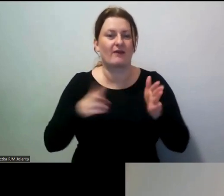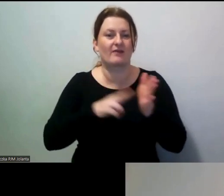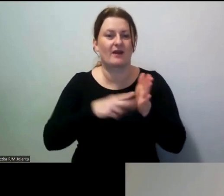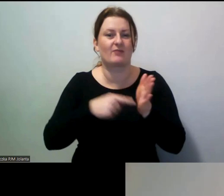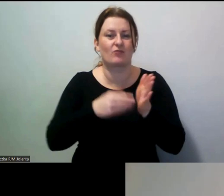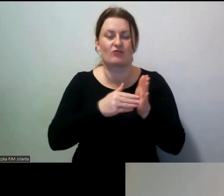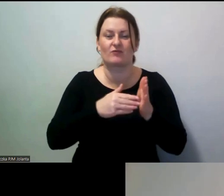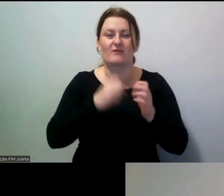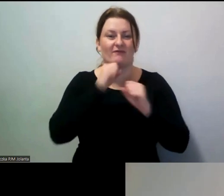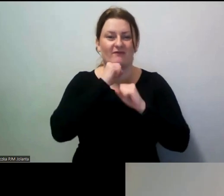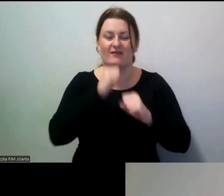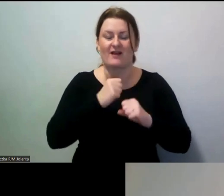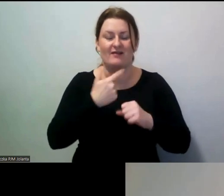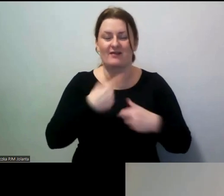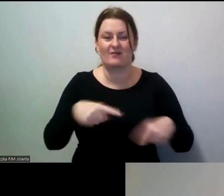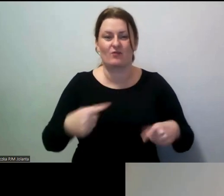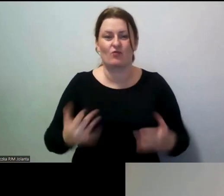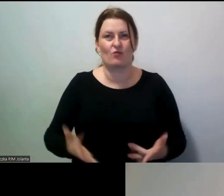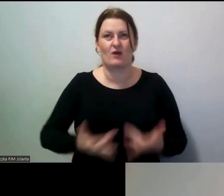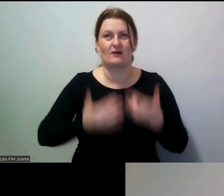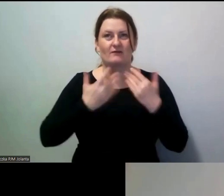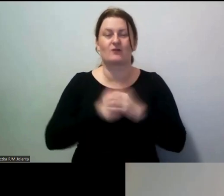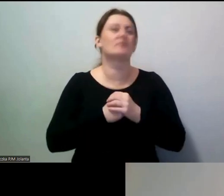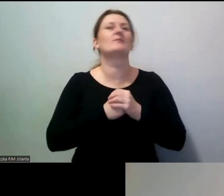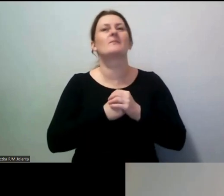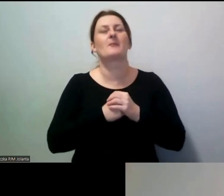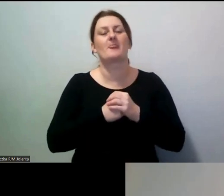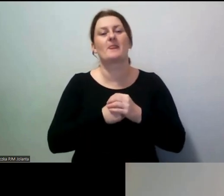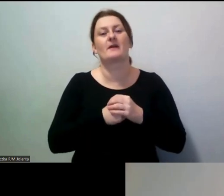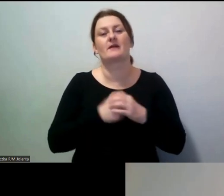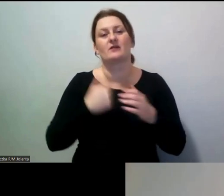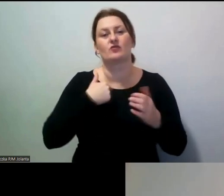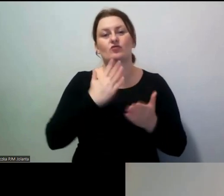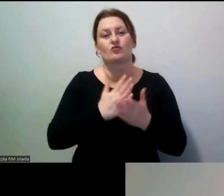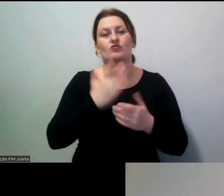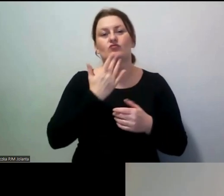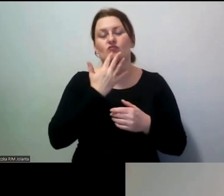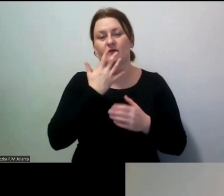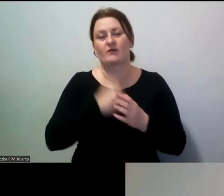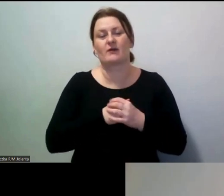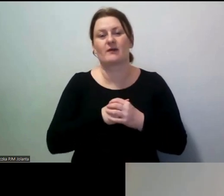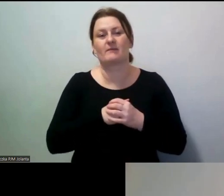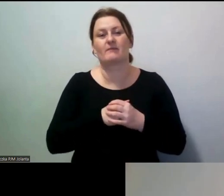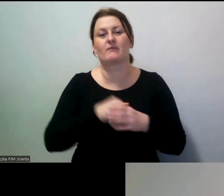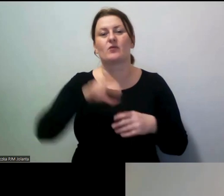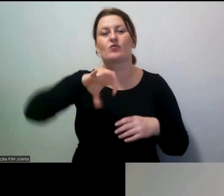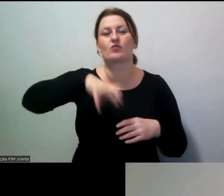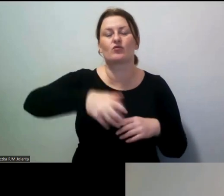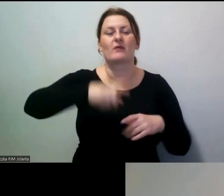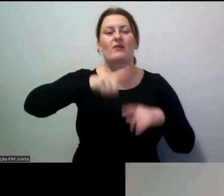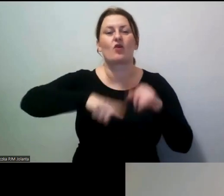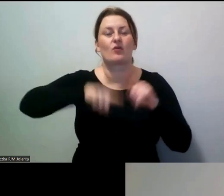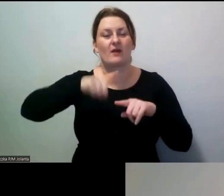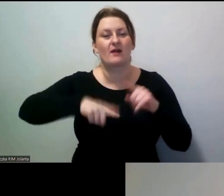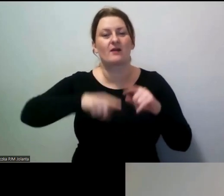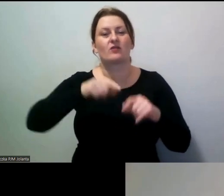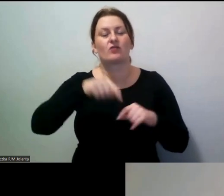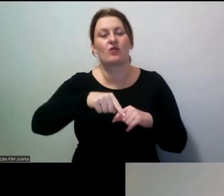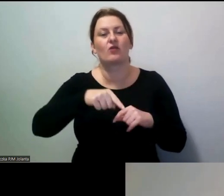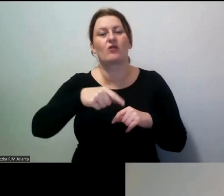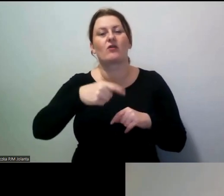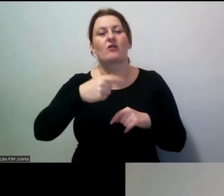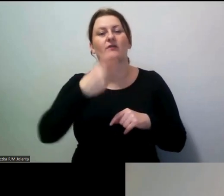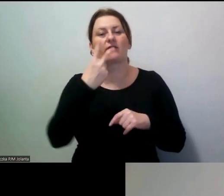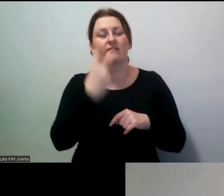nie było łatwo. A zatem, tak jak już wspominałam, grupę normalizacyjną stanowią